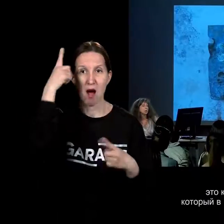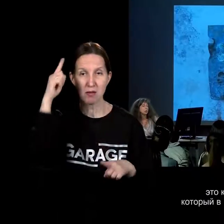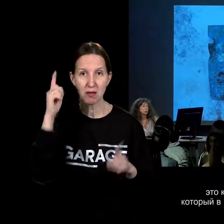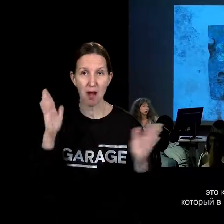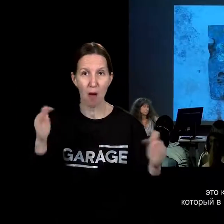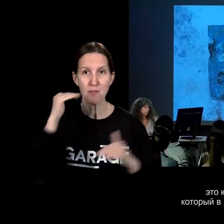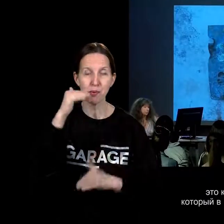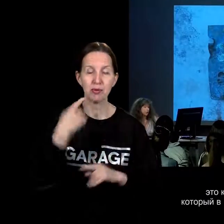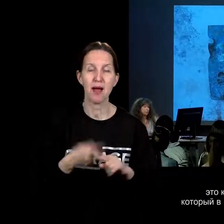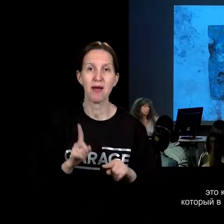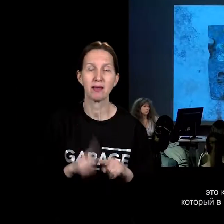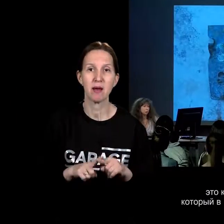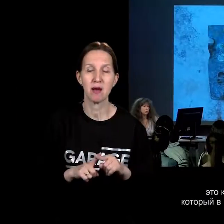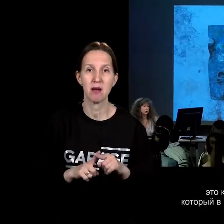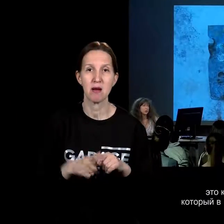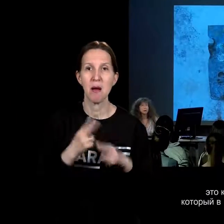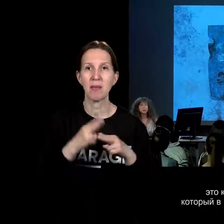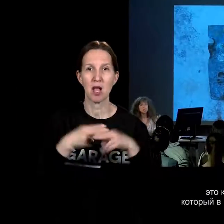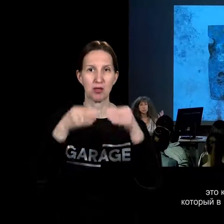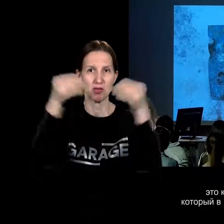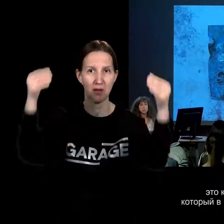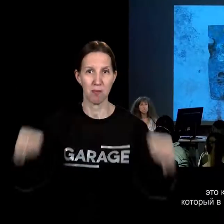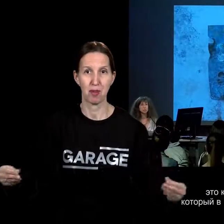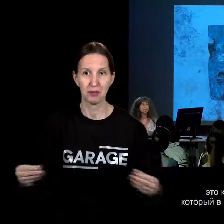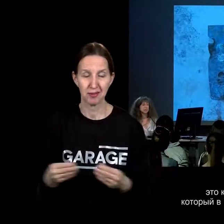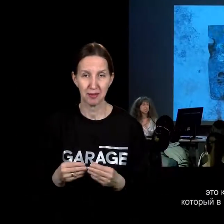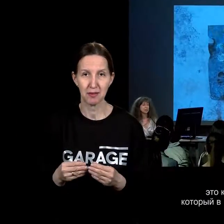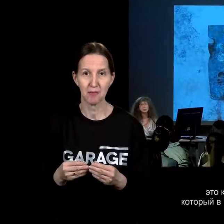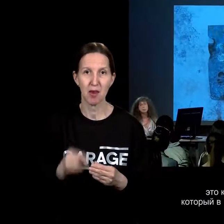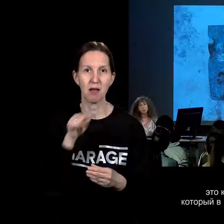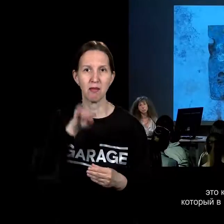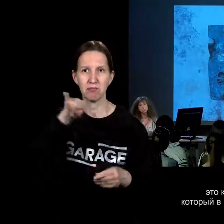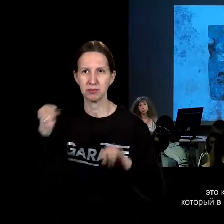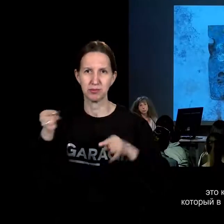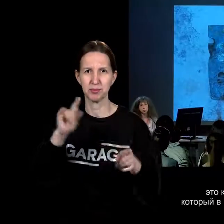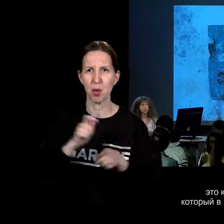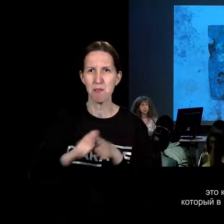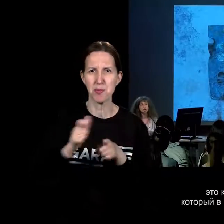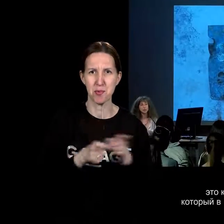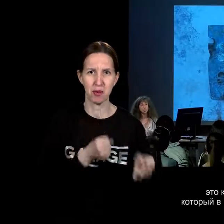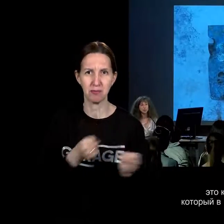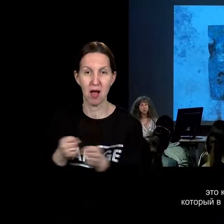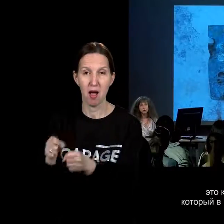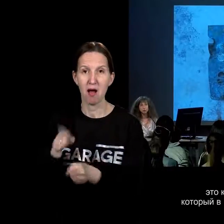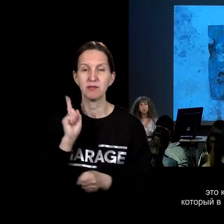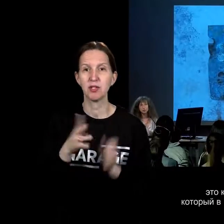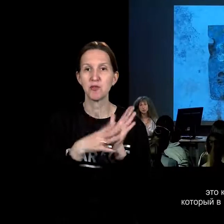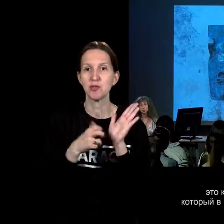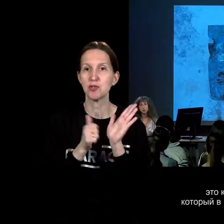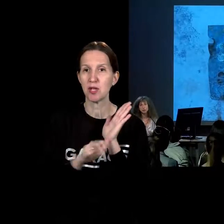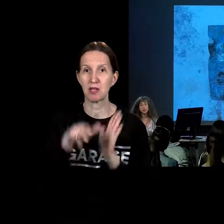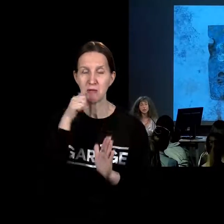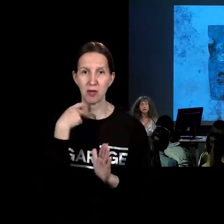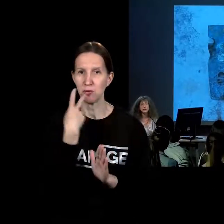вот такая вот кусочек металла, да, со следами от пуль, которая в 63-м году для